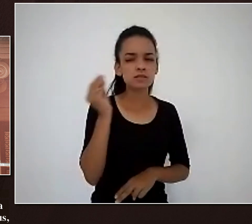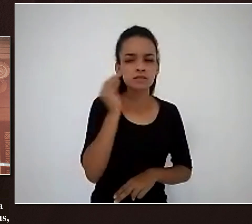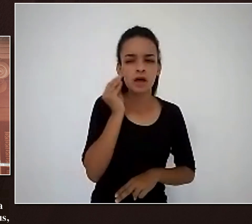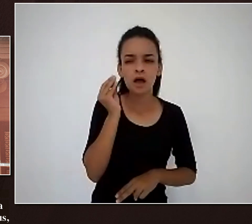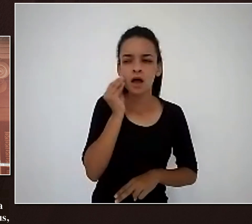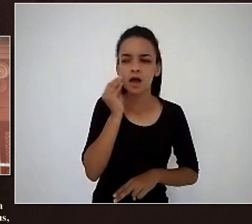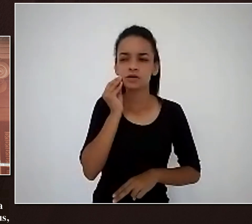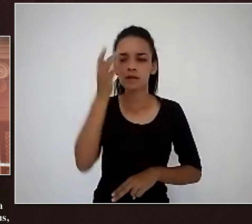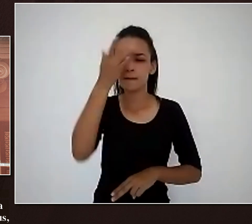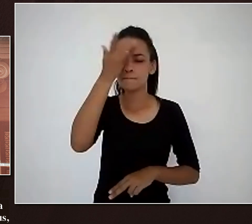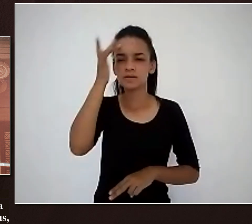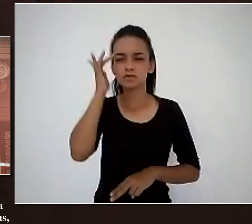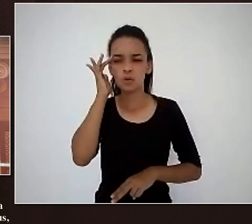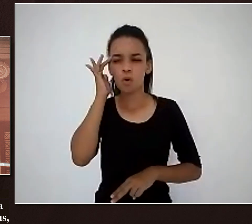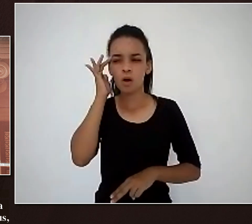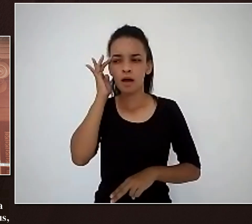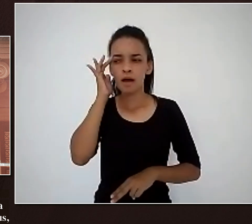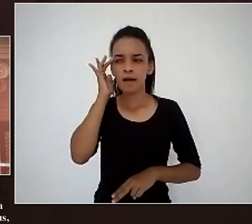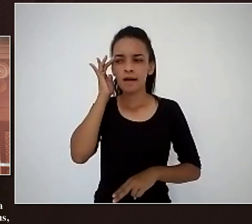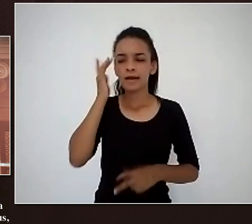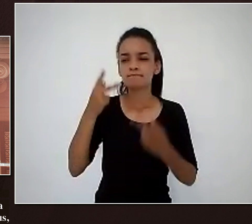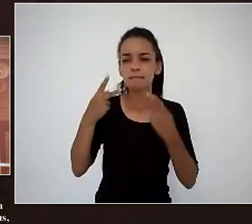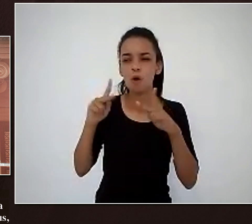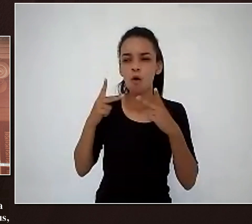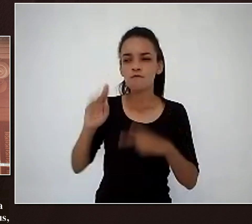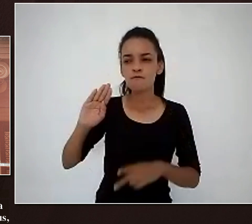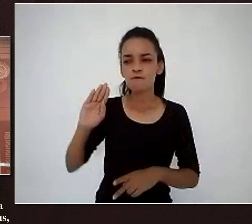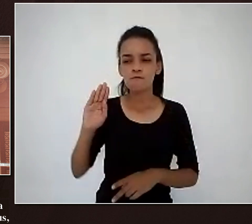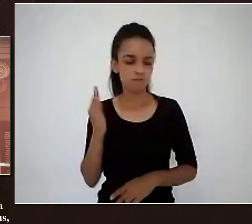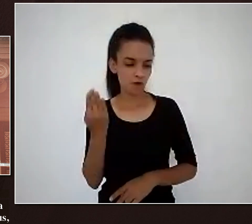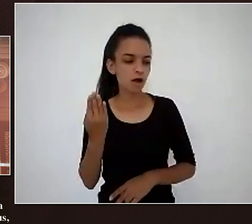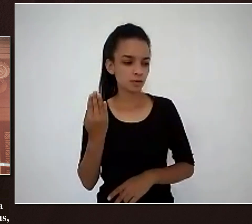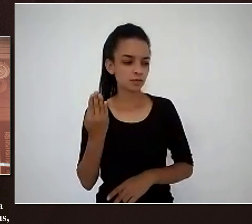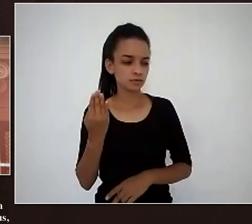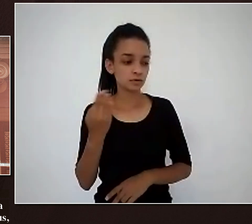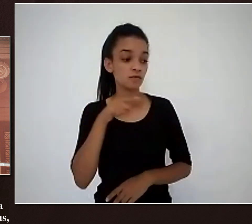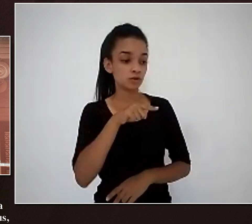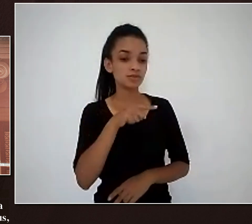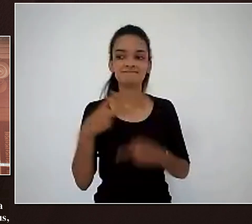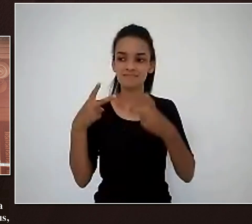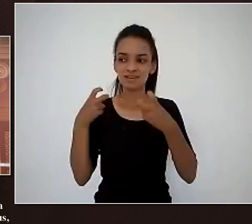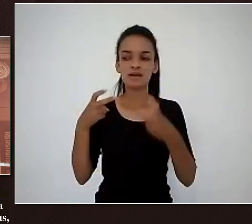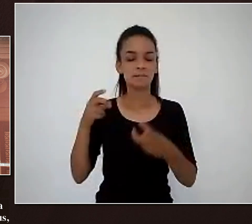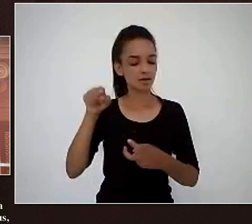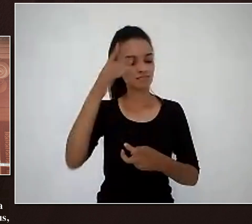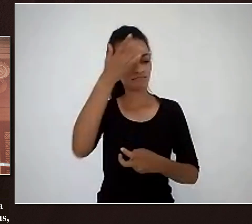e não são, e os achaste mentirosos, né?